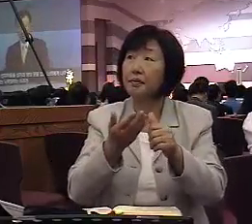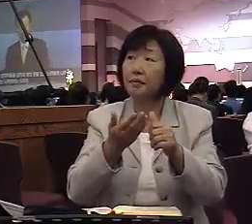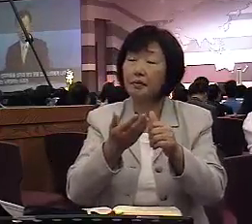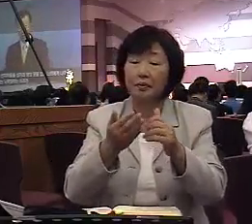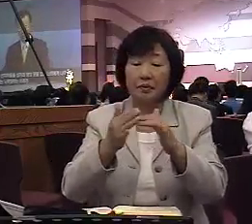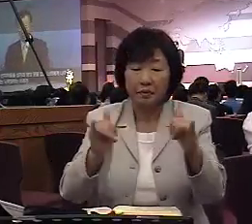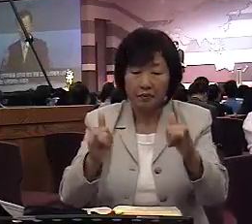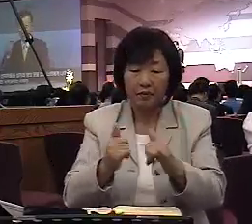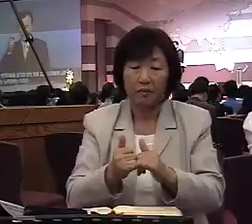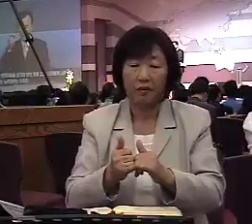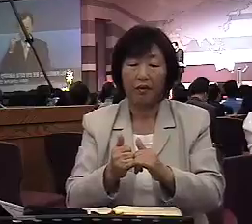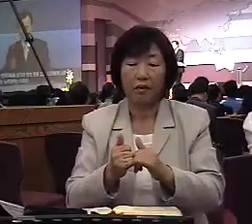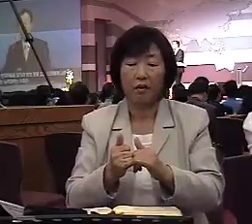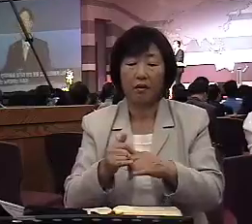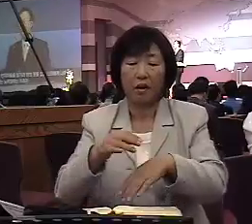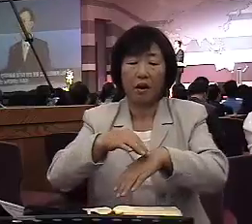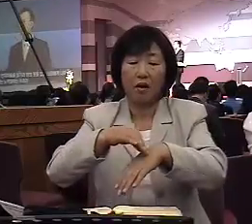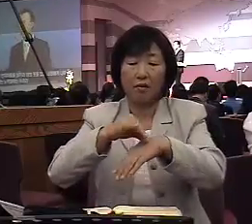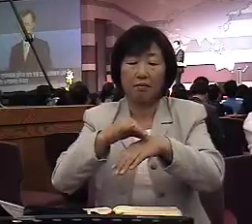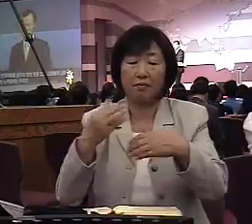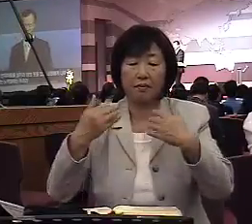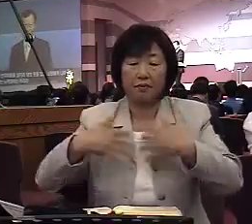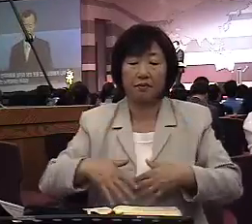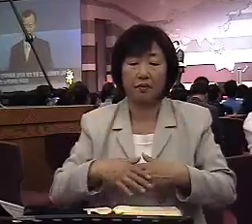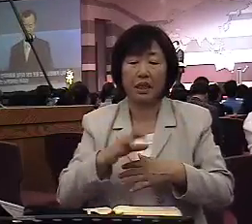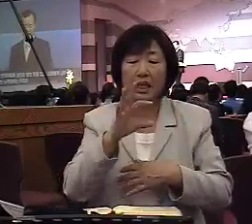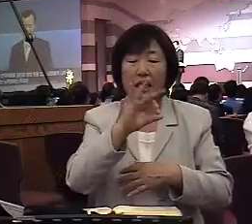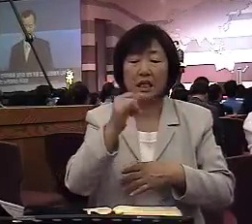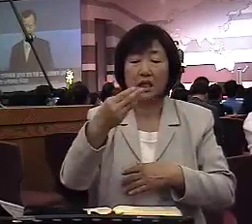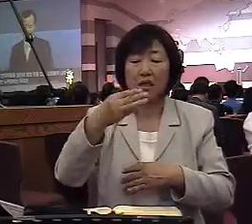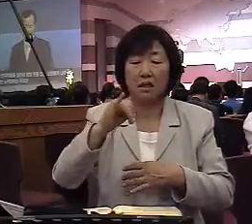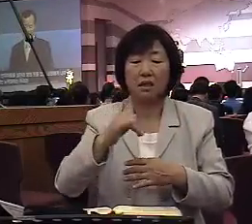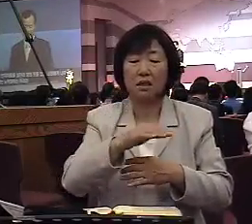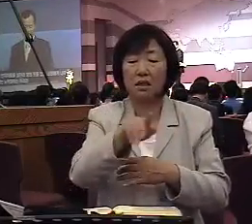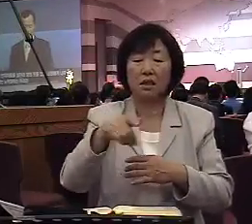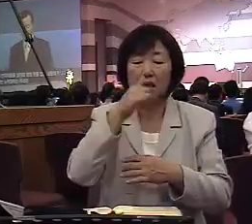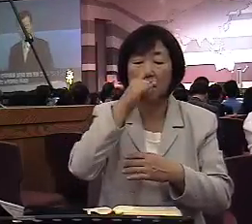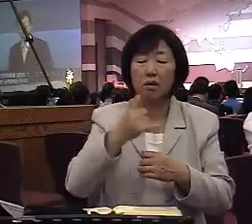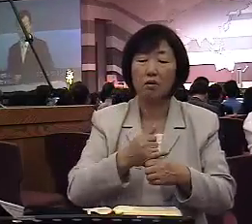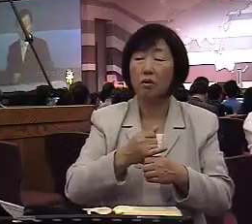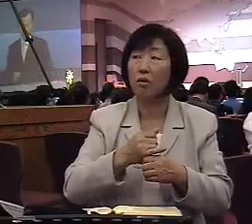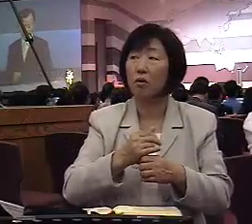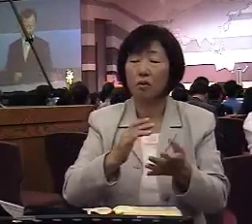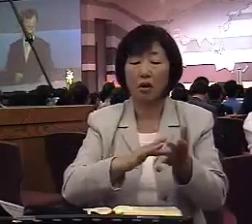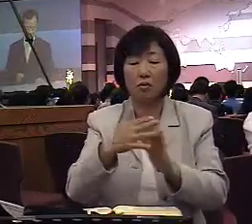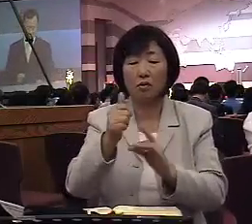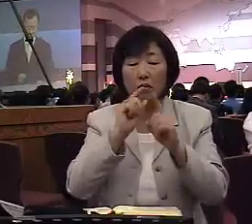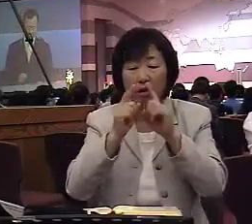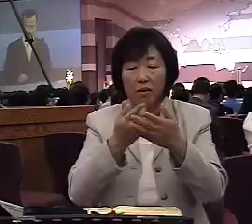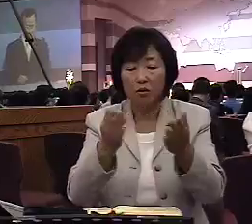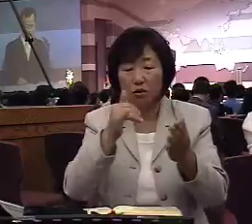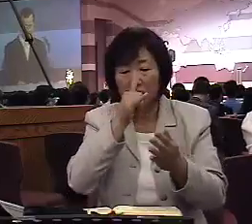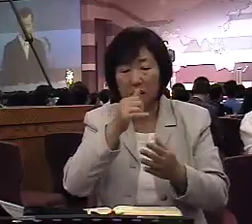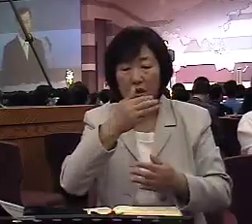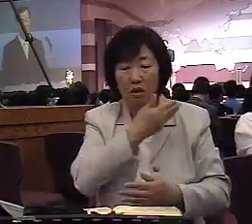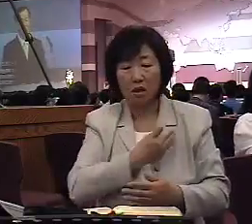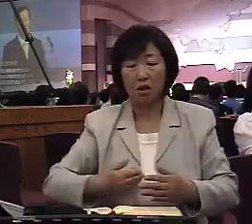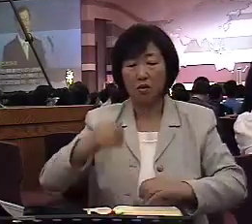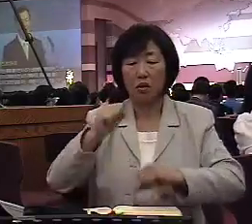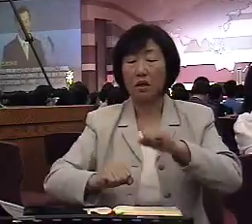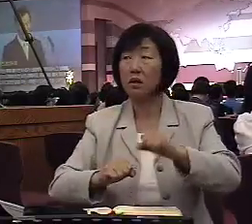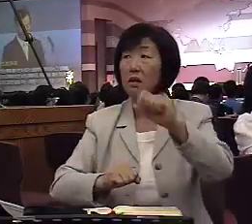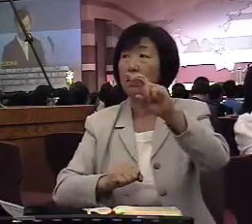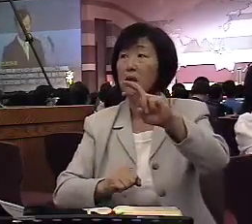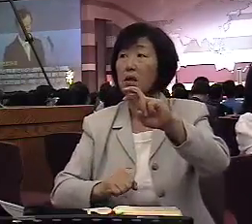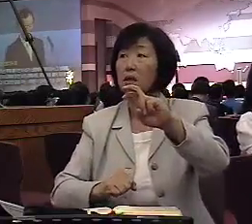쓰고 다니고 있는 이리들이 있다고 예수님이 말씀하십니다. 사도행전 20장 29절과 30절 말씀을